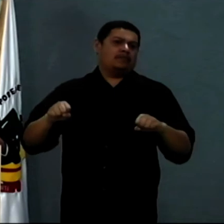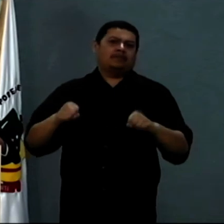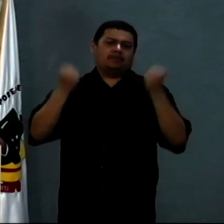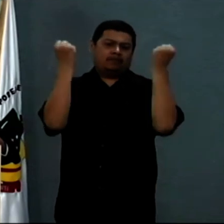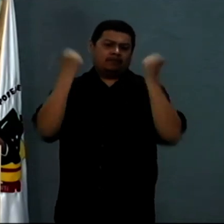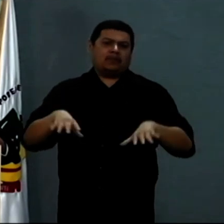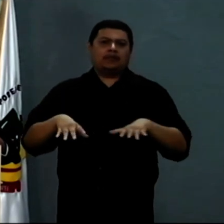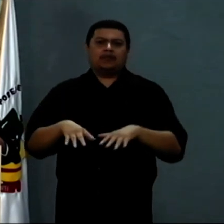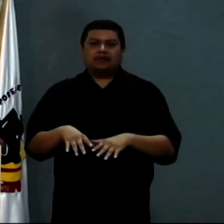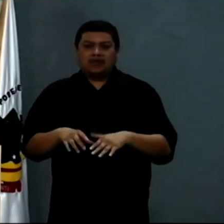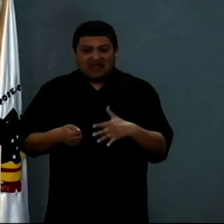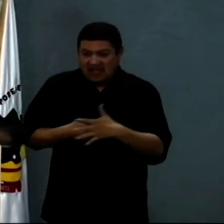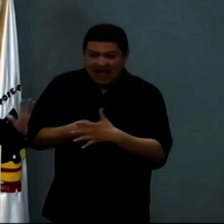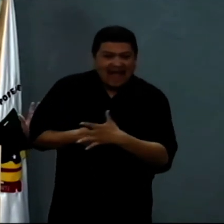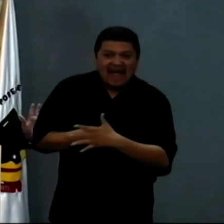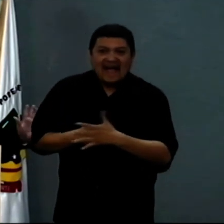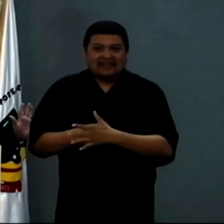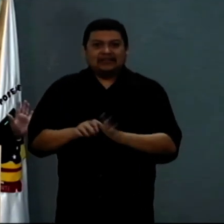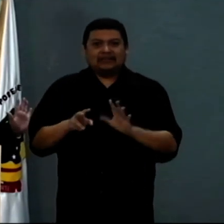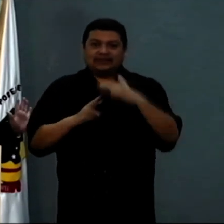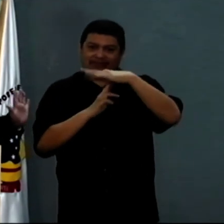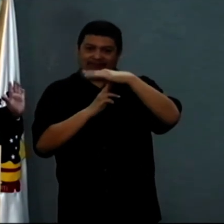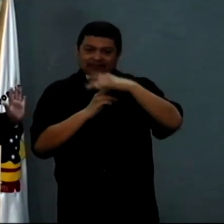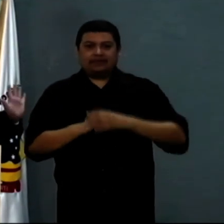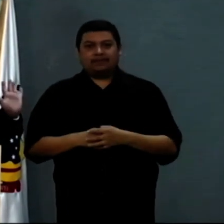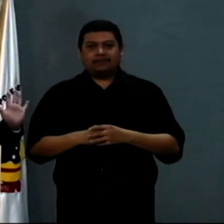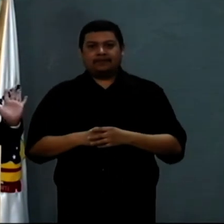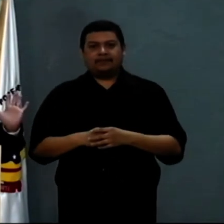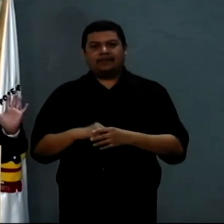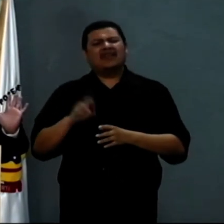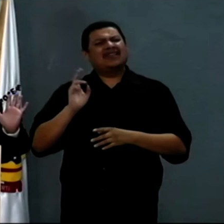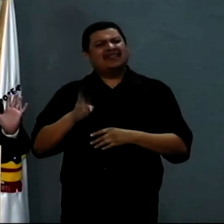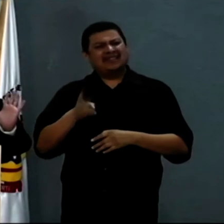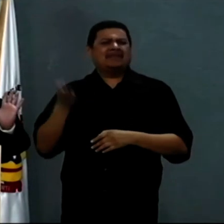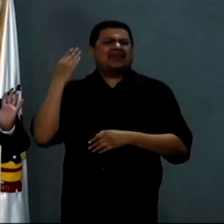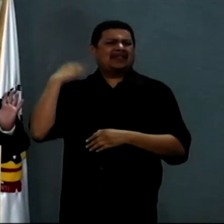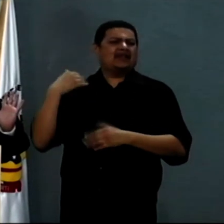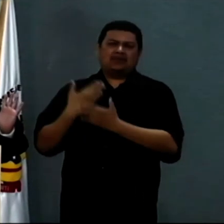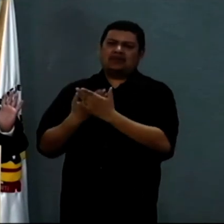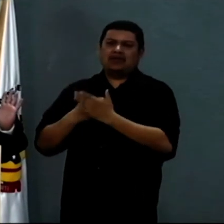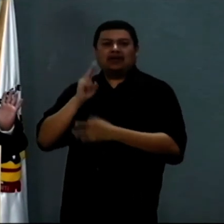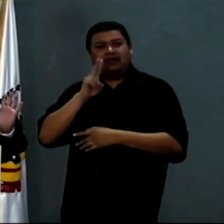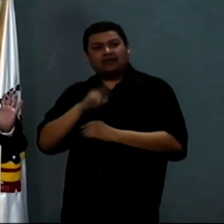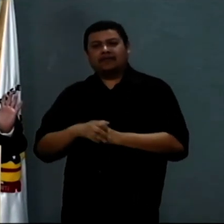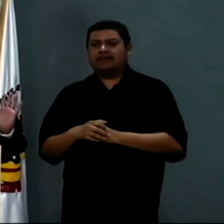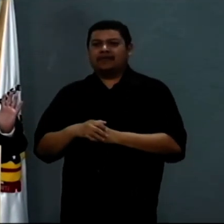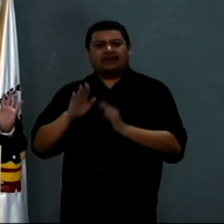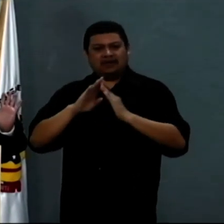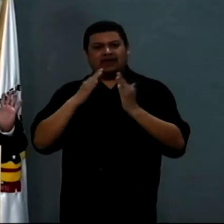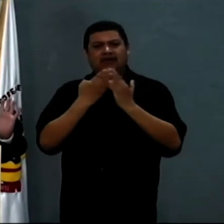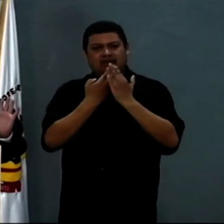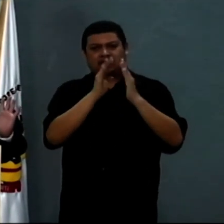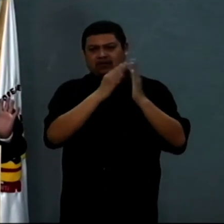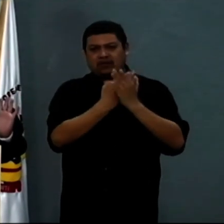dos pequenininhos. Porque sempre foi assim. Desde a época que eu estudava, eu via na escola.